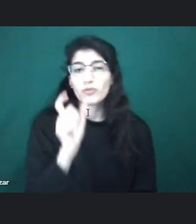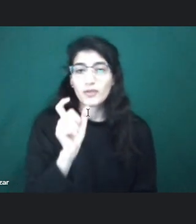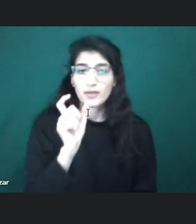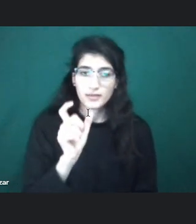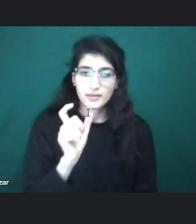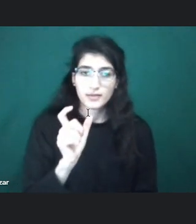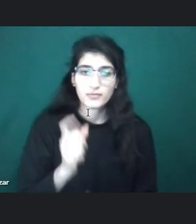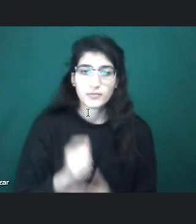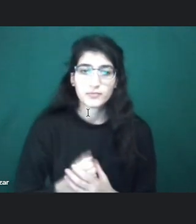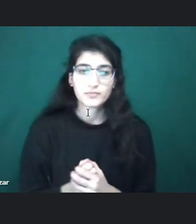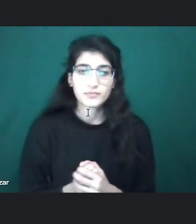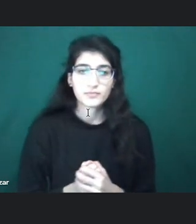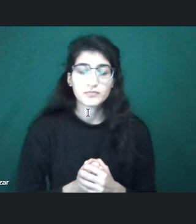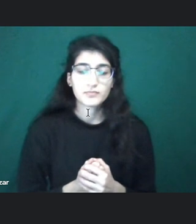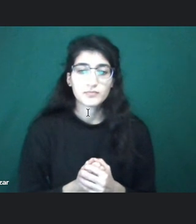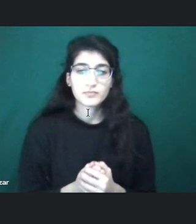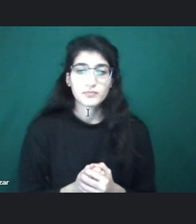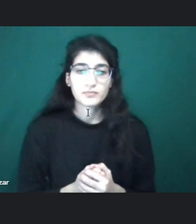Associated.